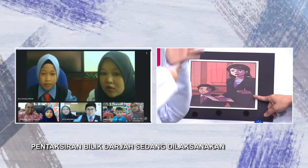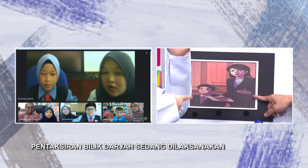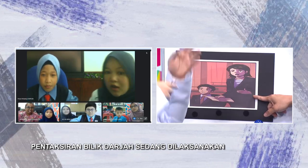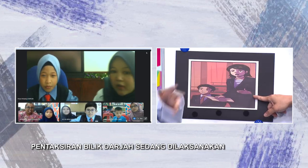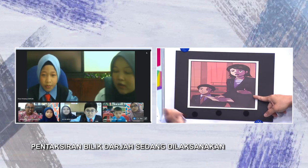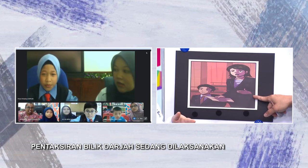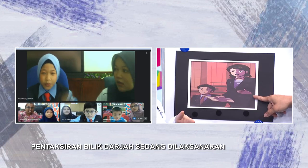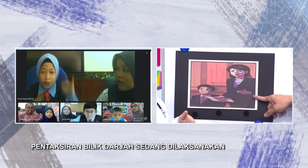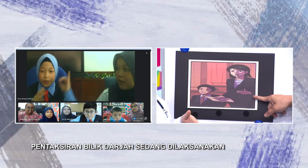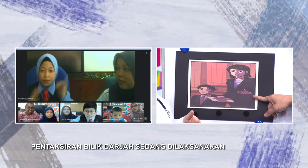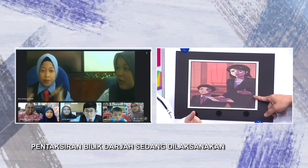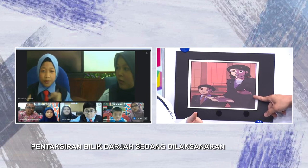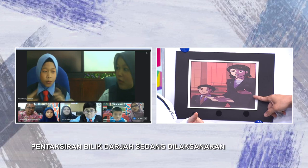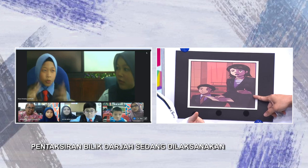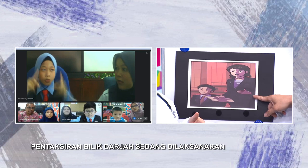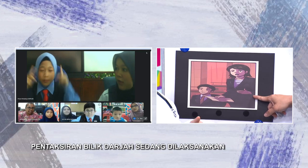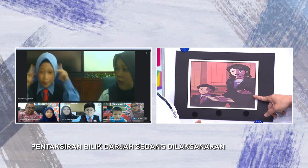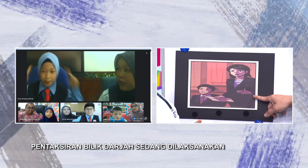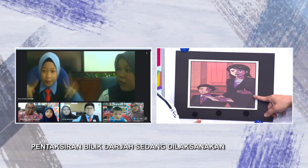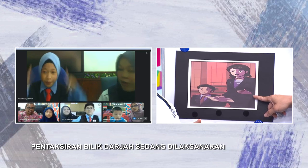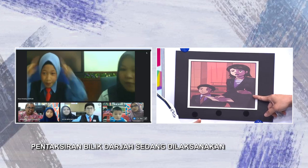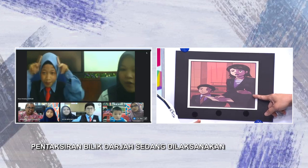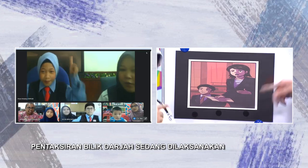Isyarat apa ni? Kalisha.